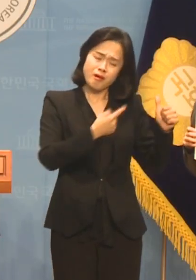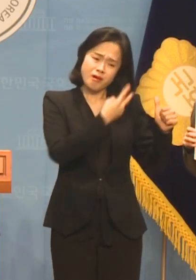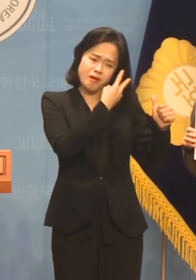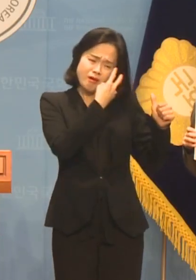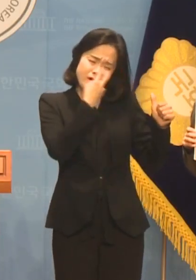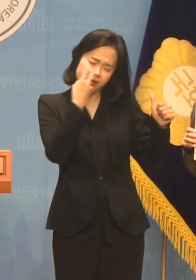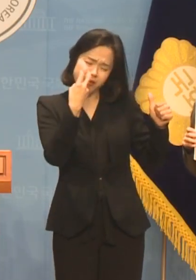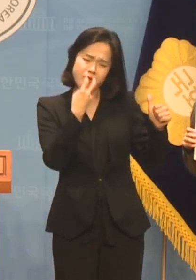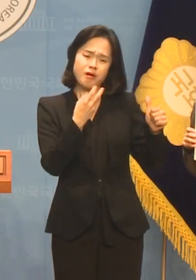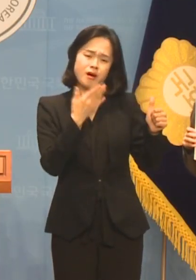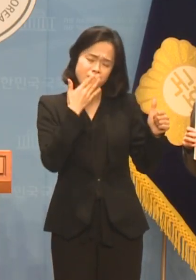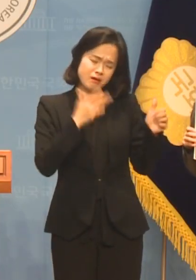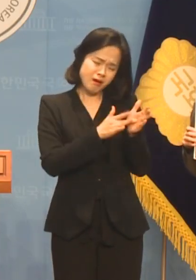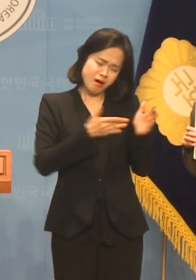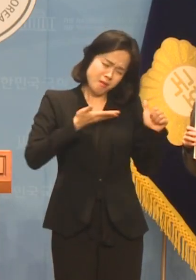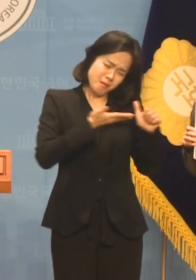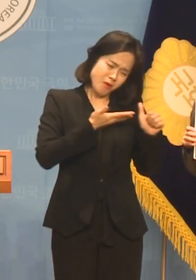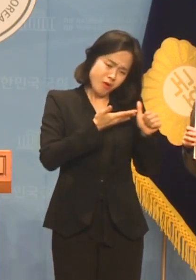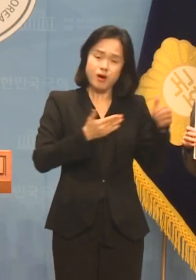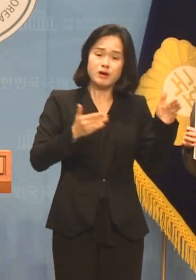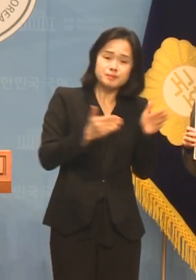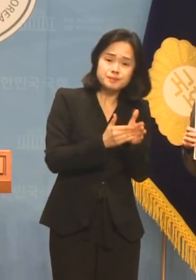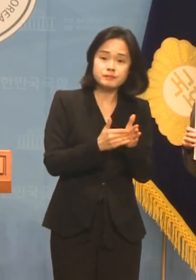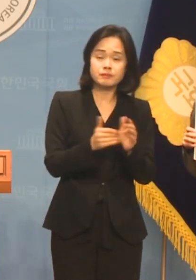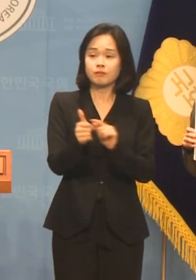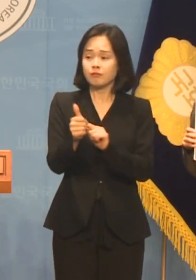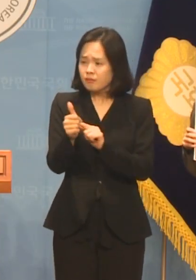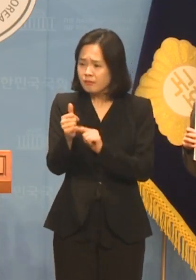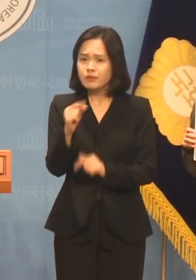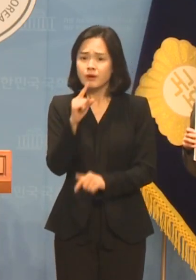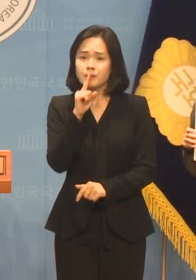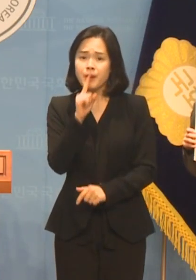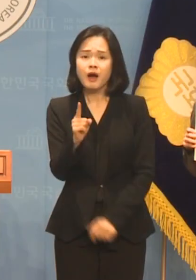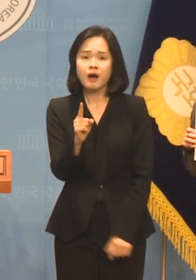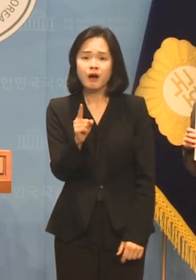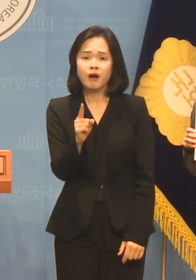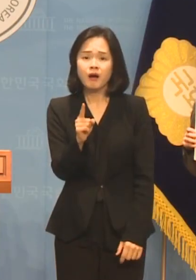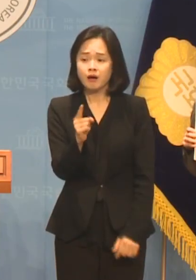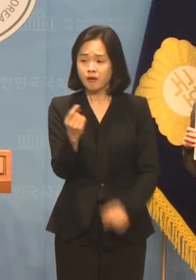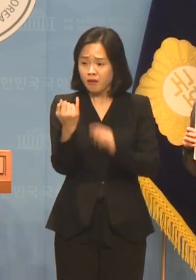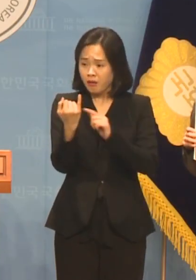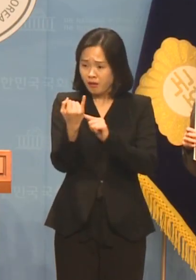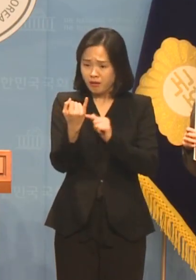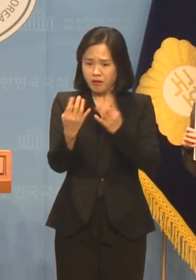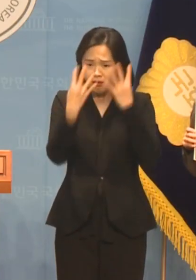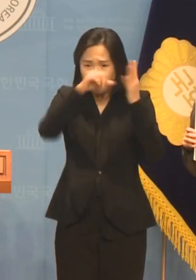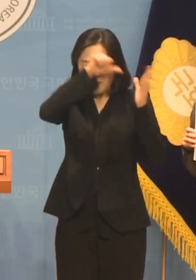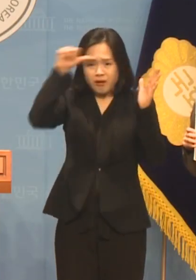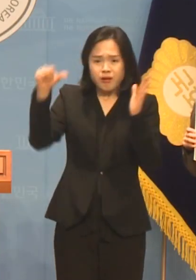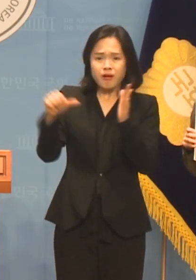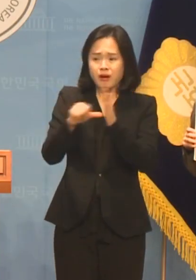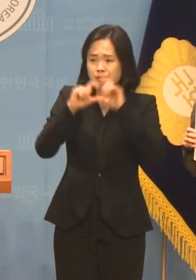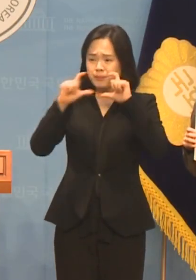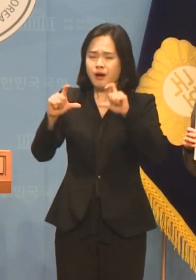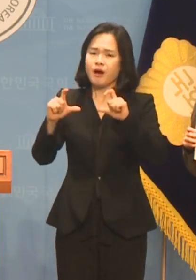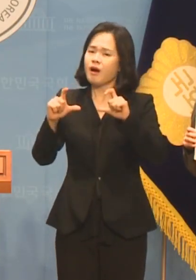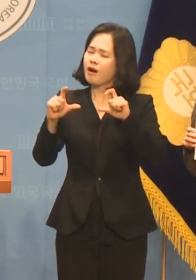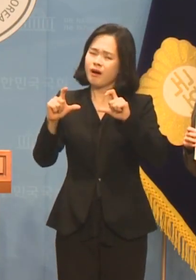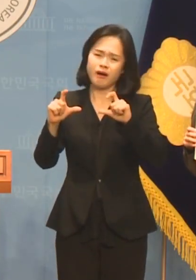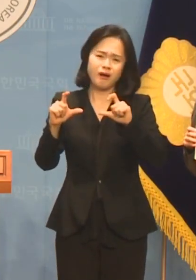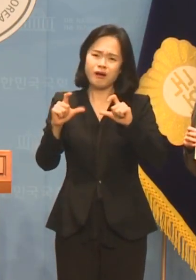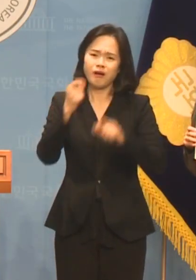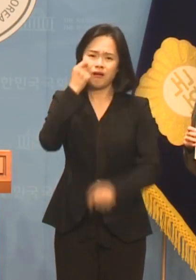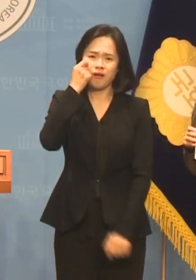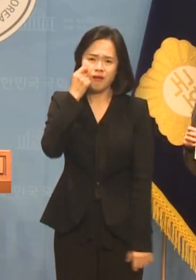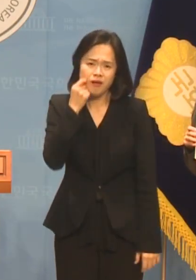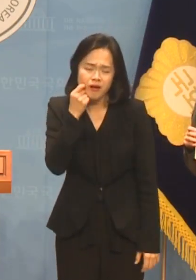그렇다고 치지만 아버지가 저 세상으로 떠났는데 우리를 성추행한 아버지로 남겨둘 수 없습니다